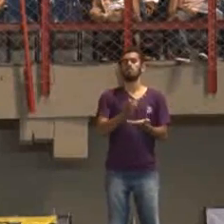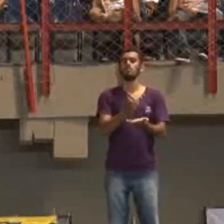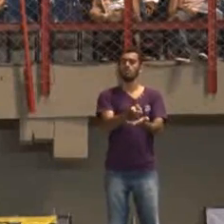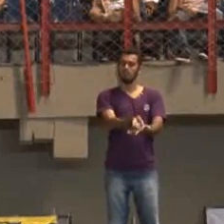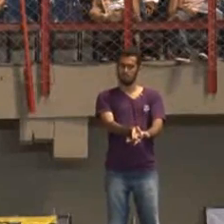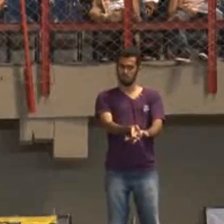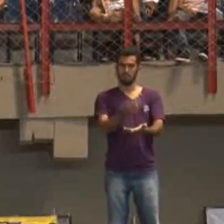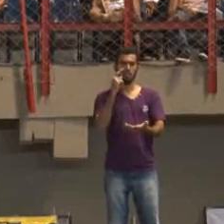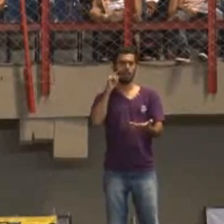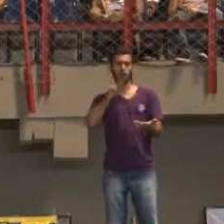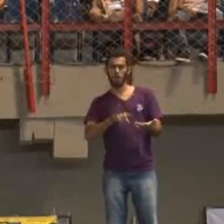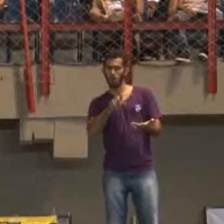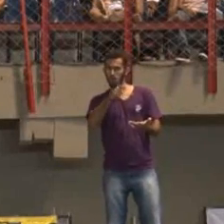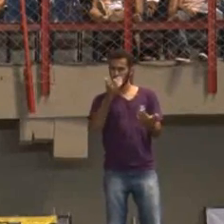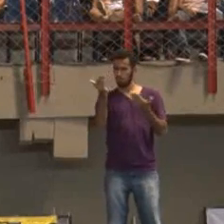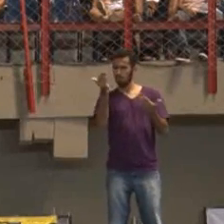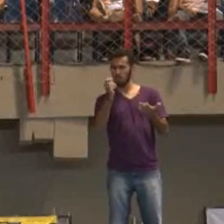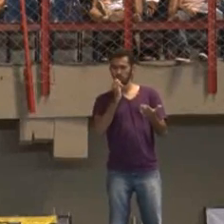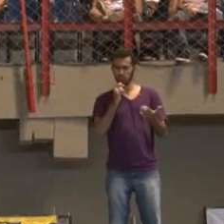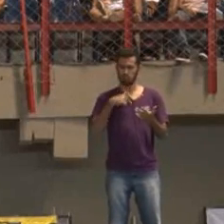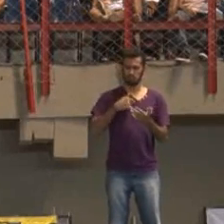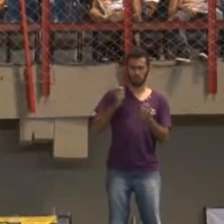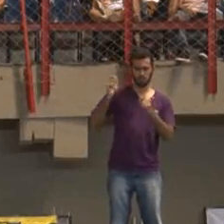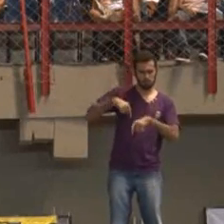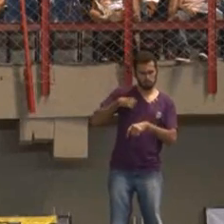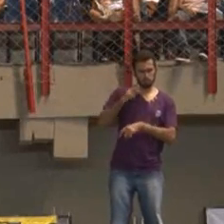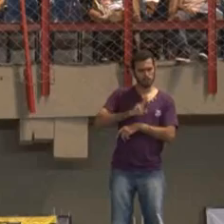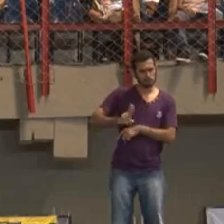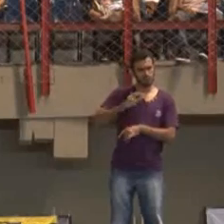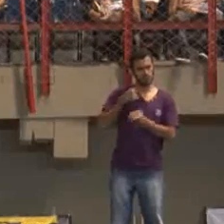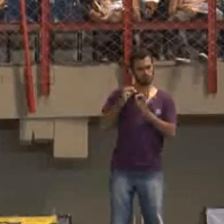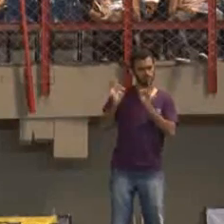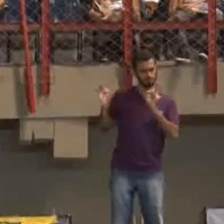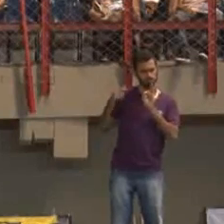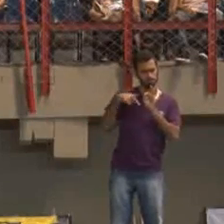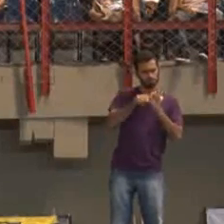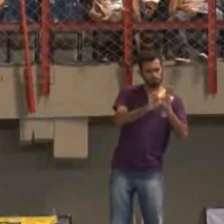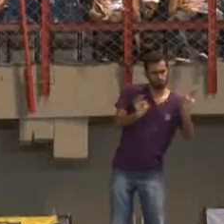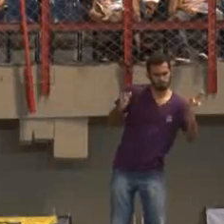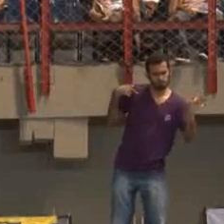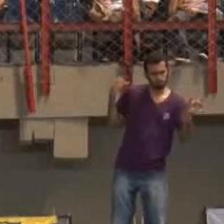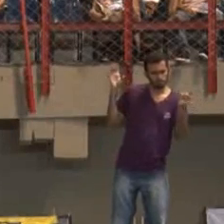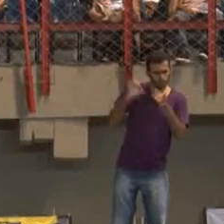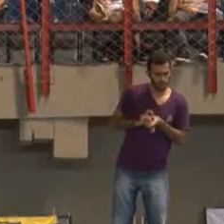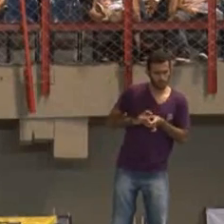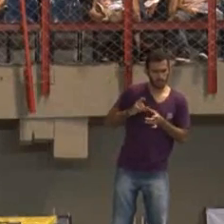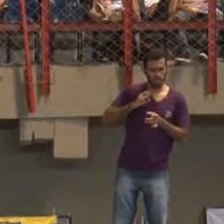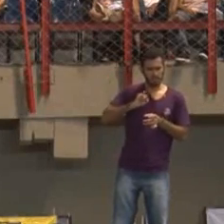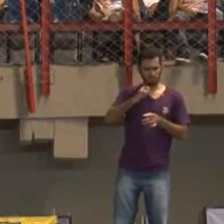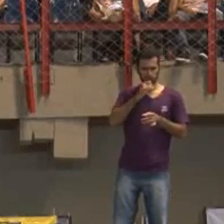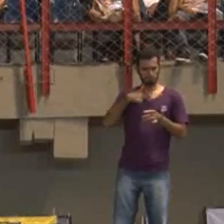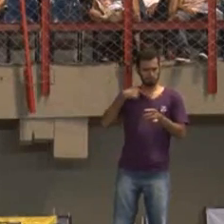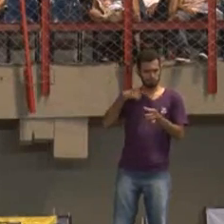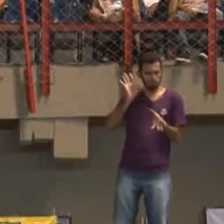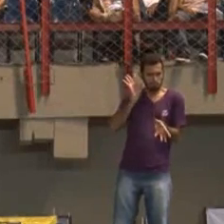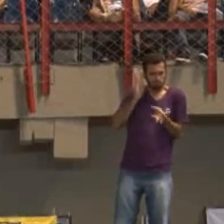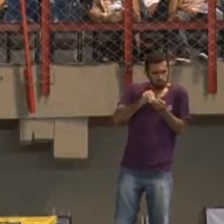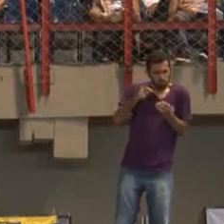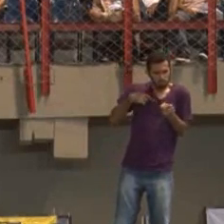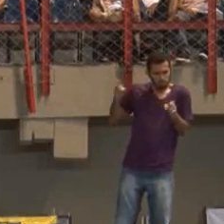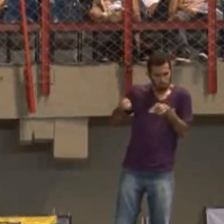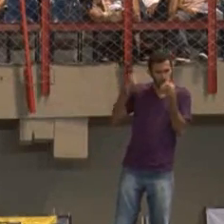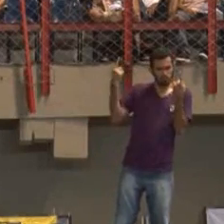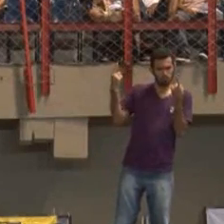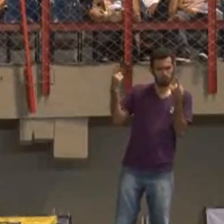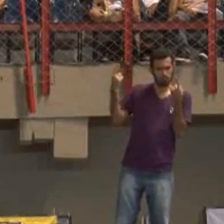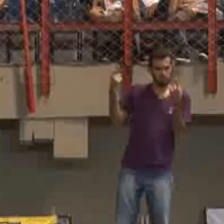ele. Eu posso usar esse termo? O que eu vou dizer é uma conclusão do que eu vinha dizendo antes mesmo? Entenderam? Tá?